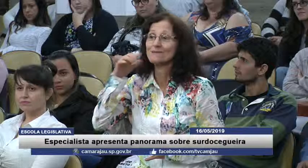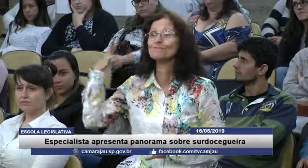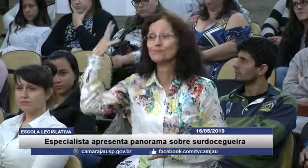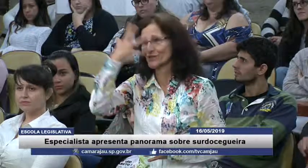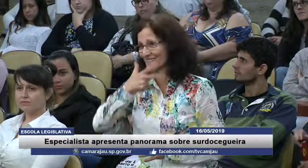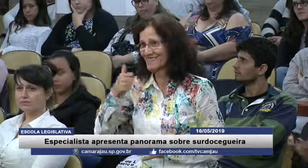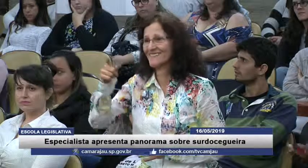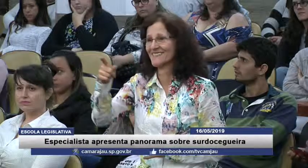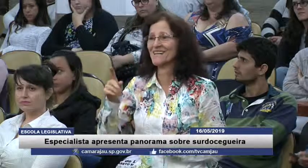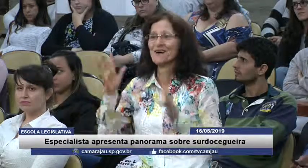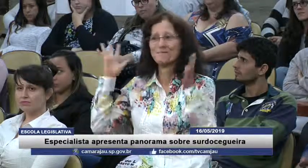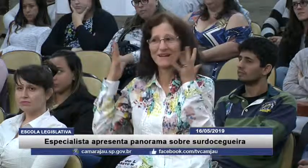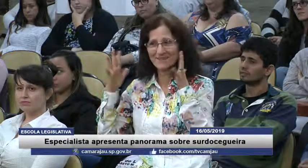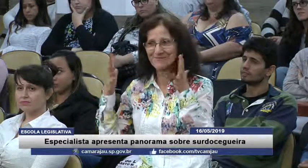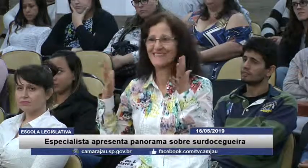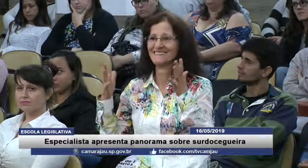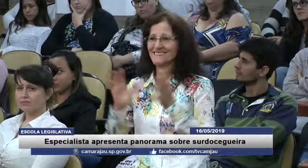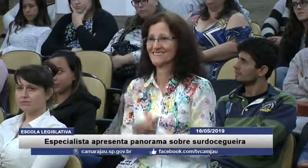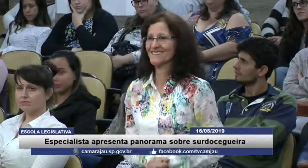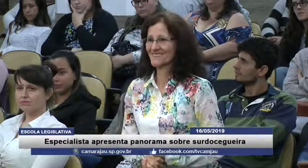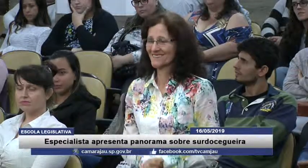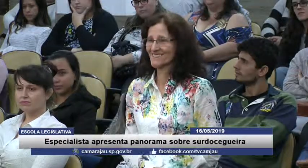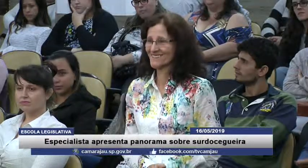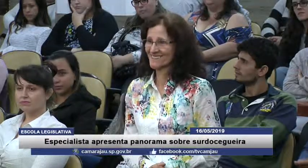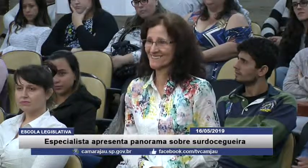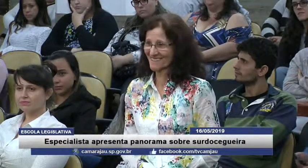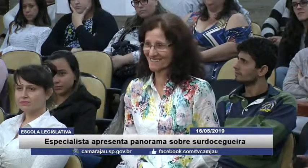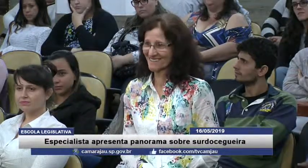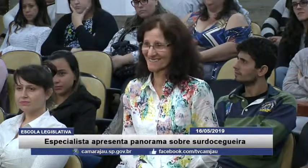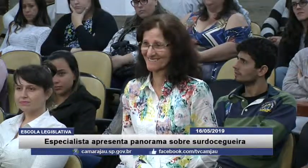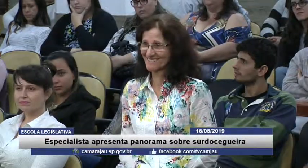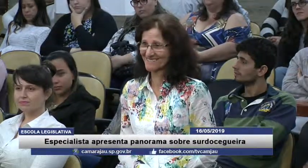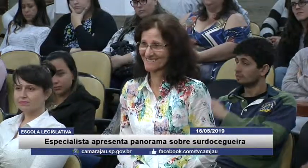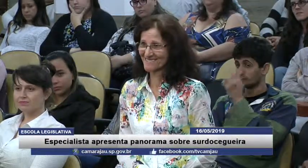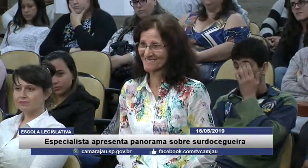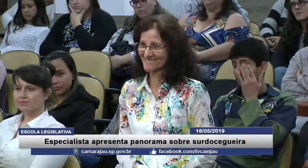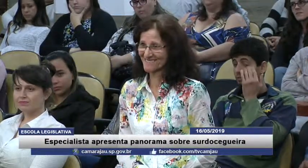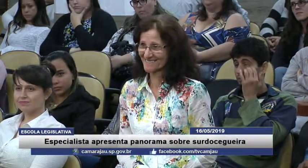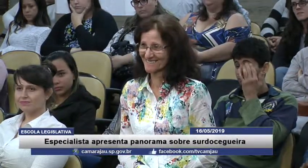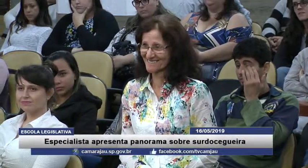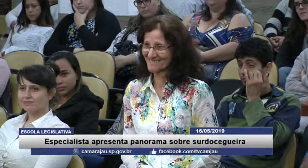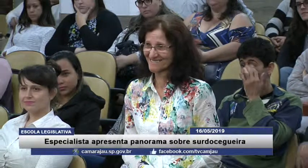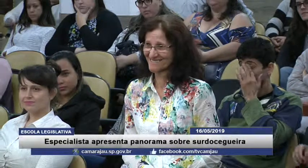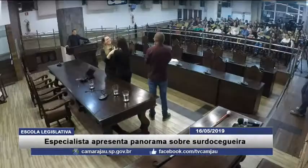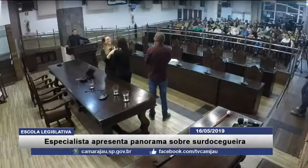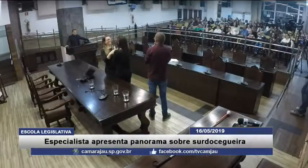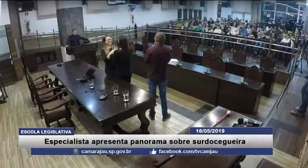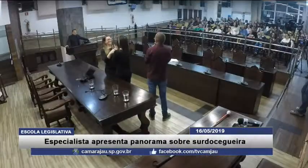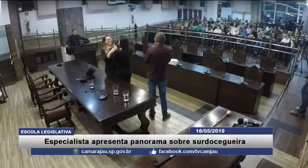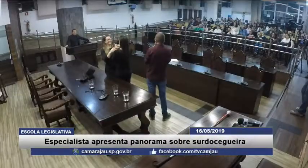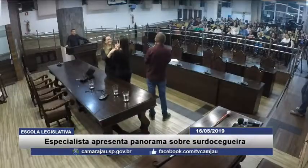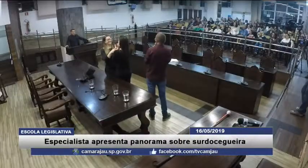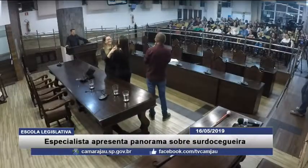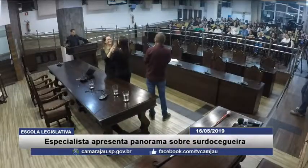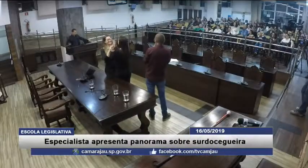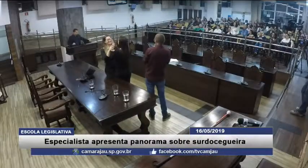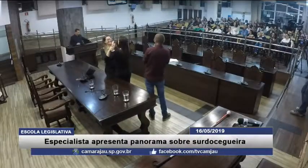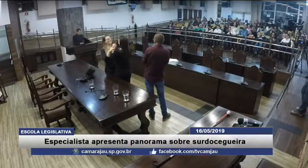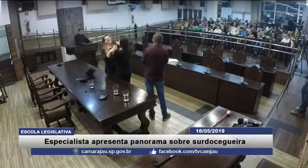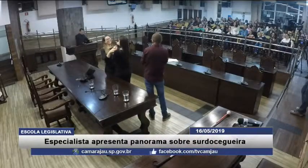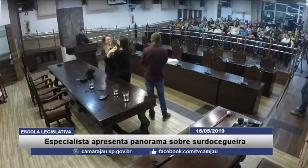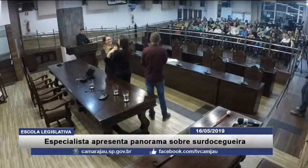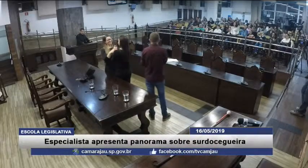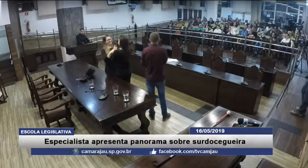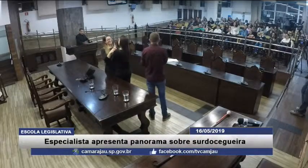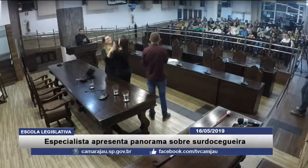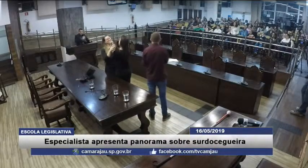eu quero acompanhar. Eu queria dizer, Lara, que você é uma menina muito bonita. Na verdade, não é uma pergunta, eu queria te elogiar, falar que você é muito bonita e